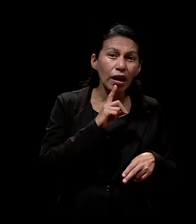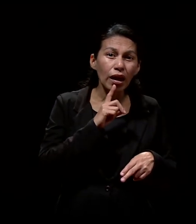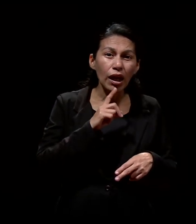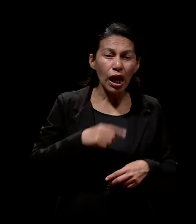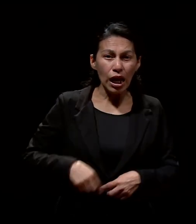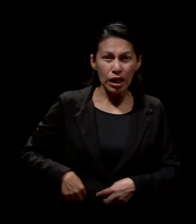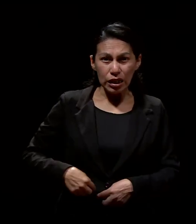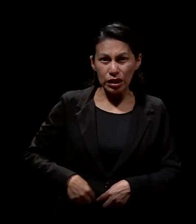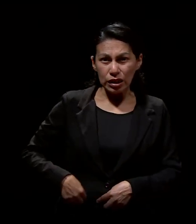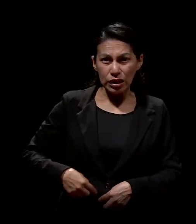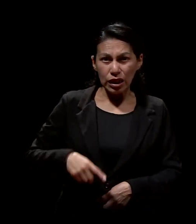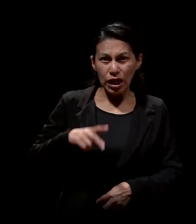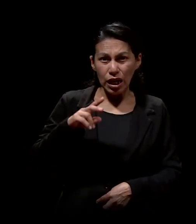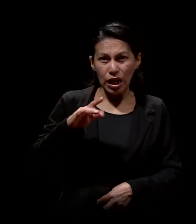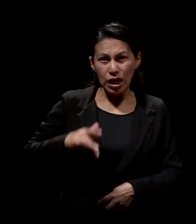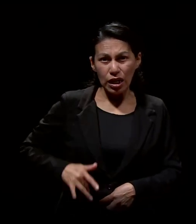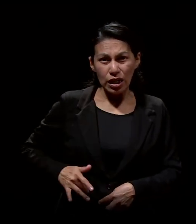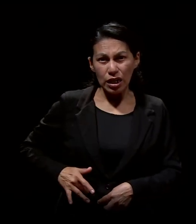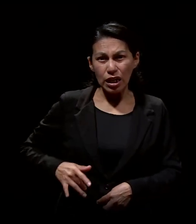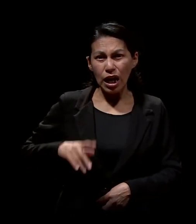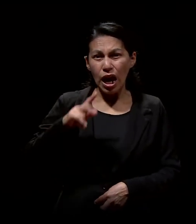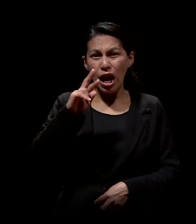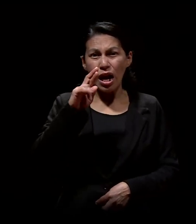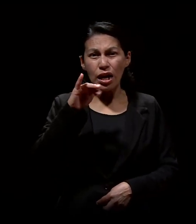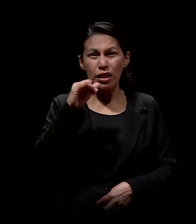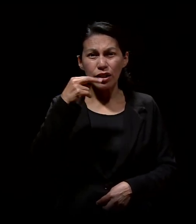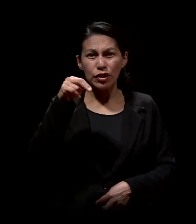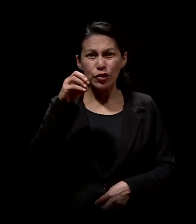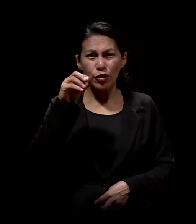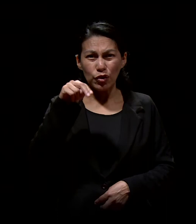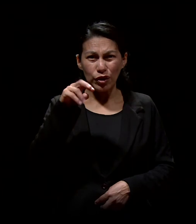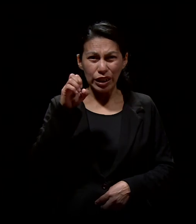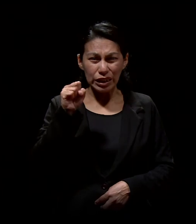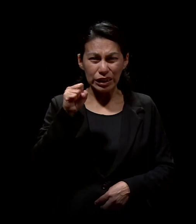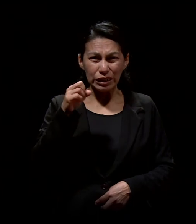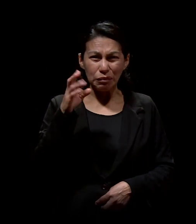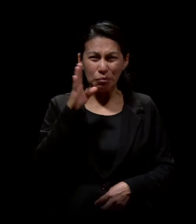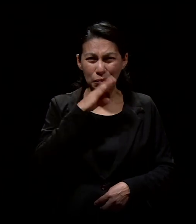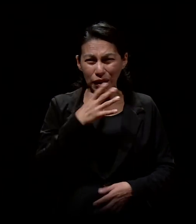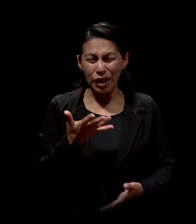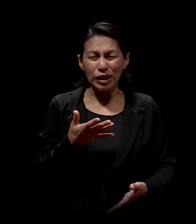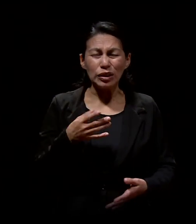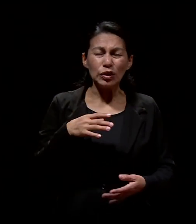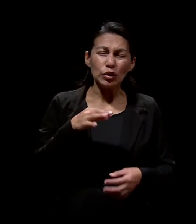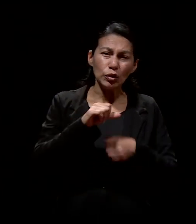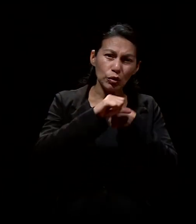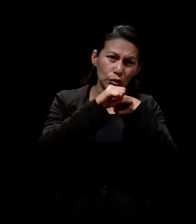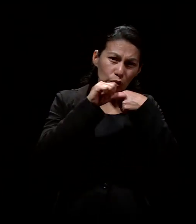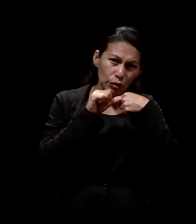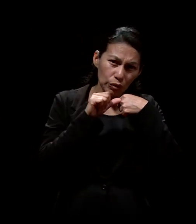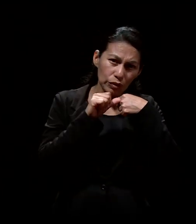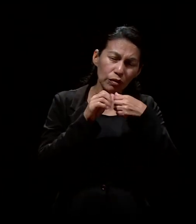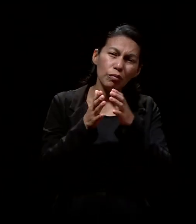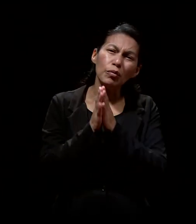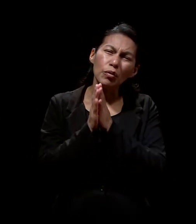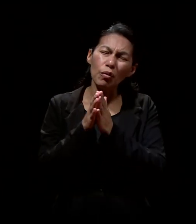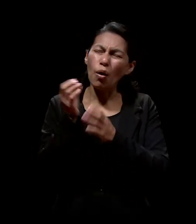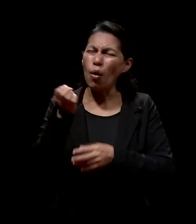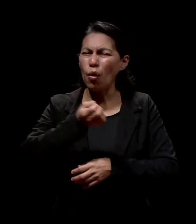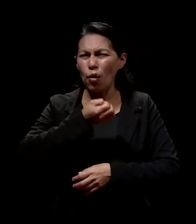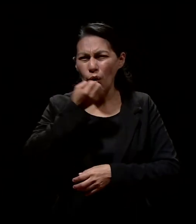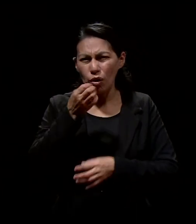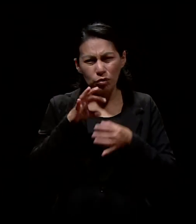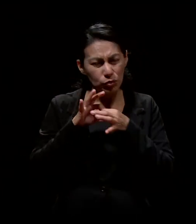que nació con una malformación de los riñones y van a hacerle una operación